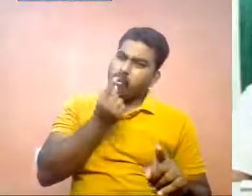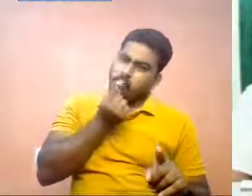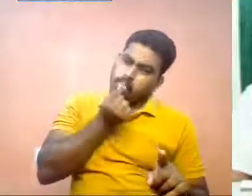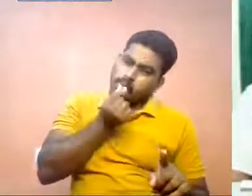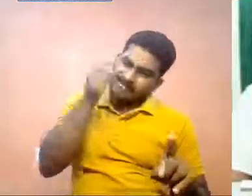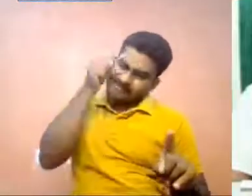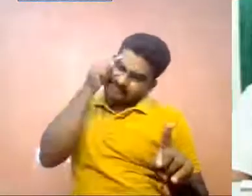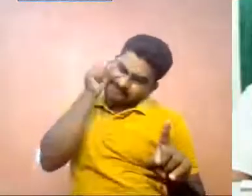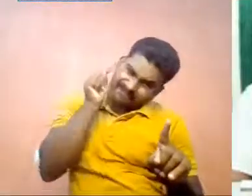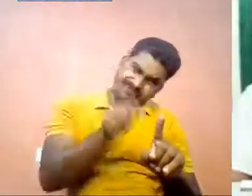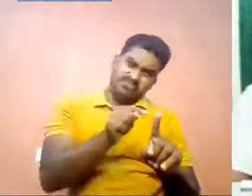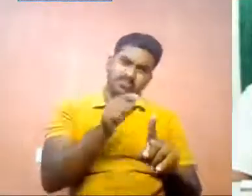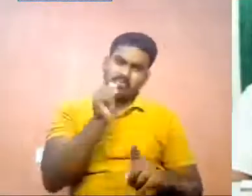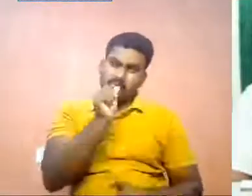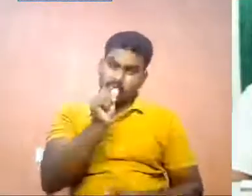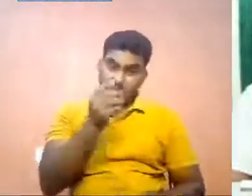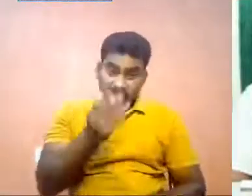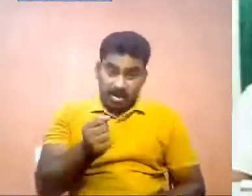ശാരീരികവും